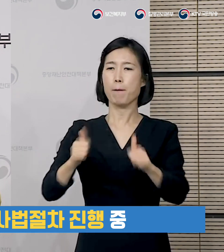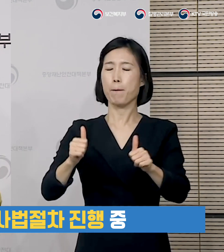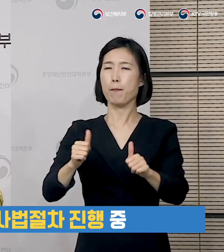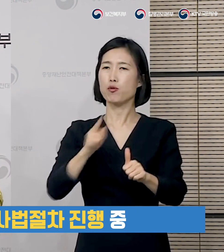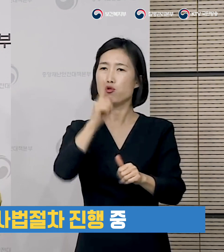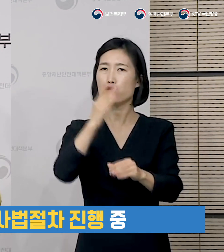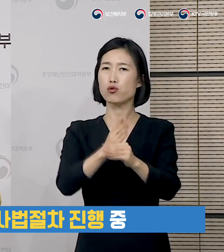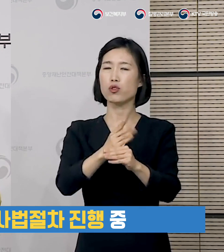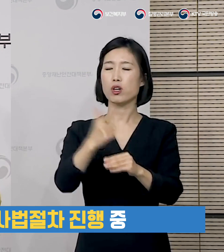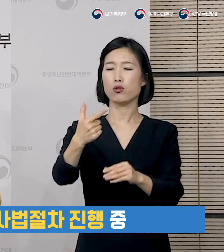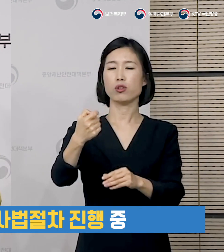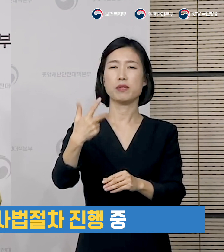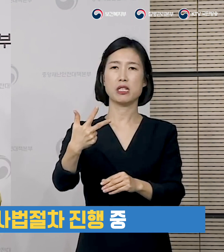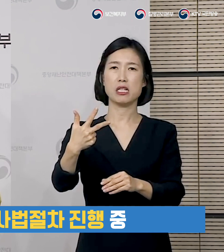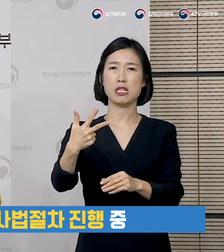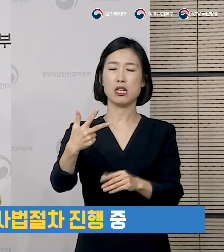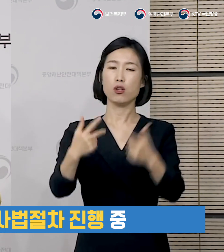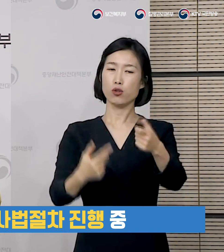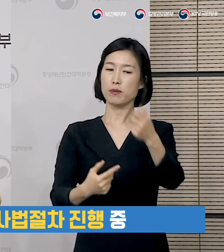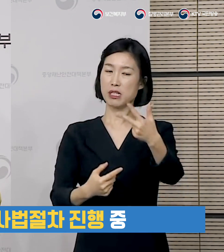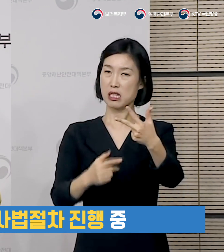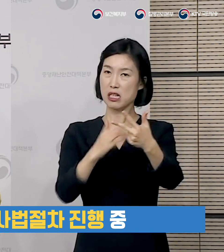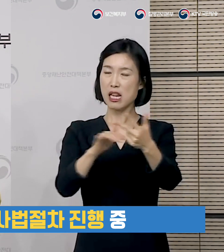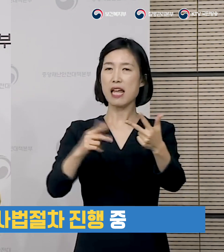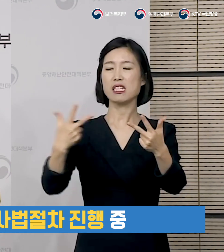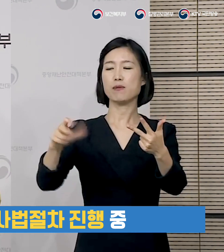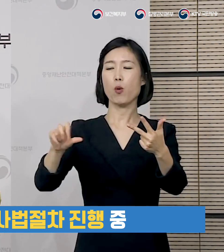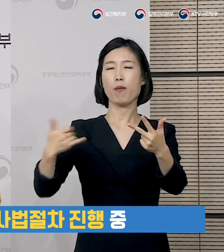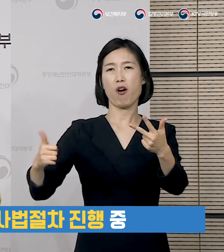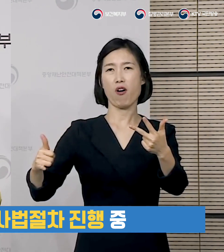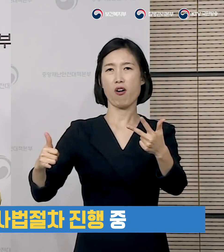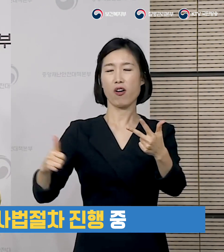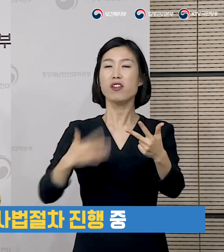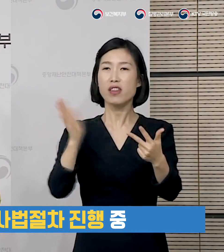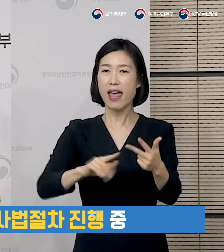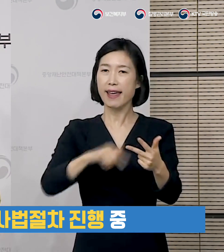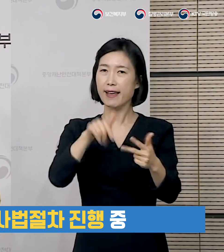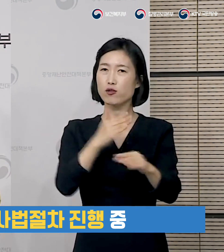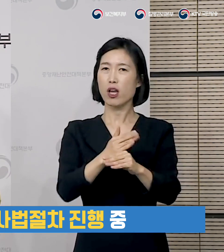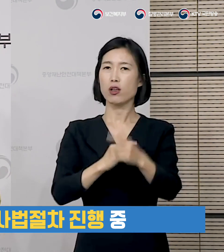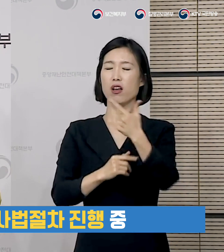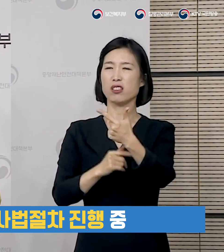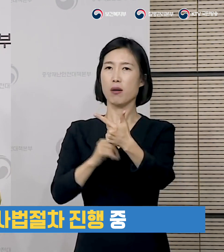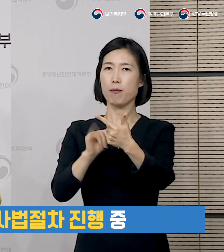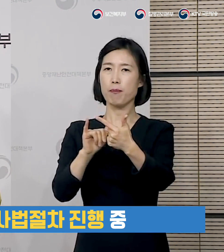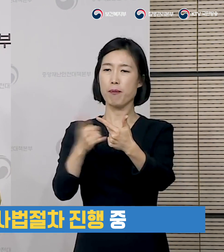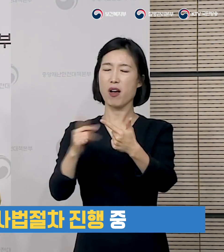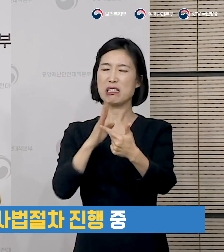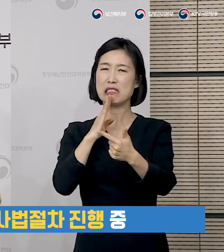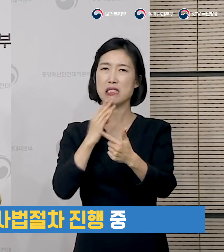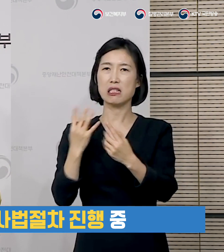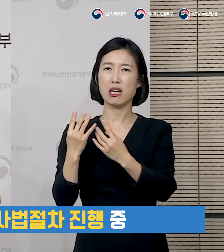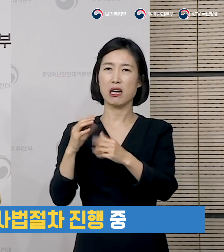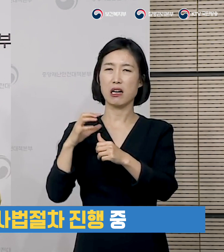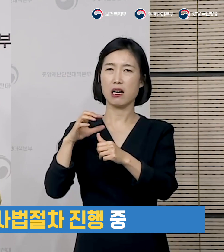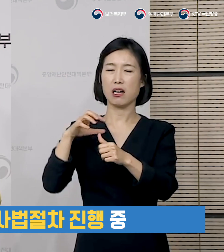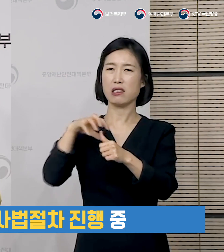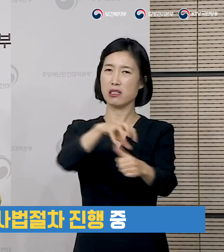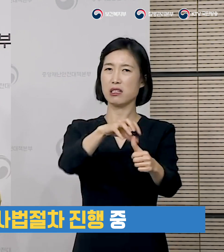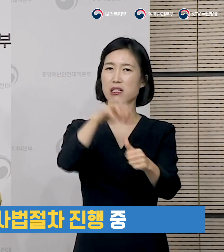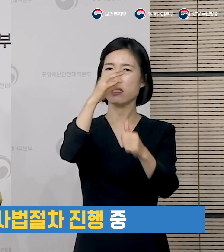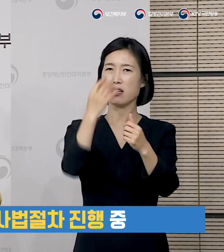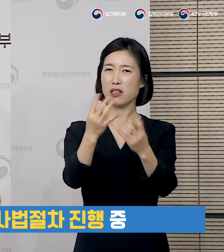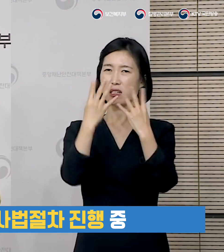게 67건에 75명이고요. 이 중에서 6명이 기소 송치가 됐습니다. 기소 송치,